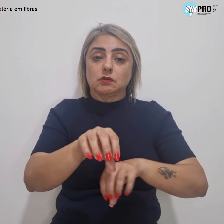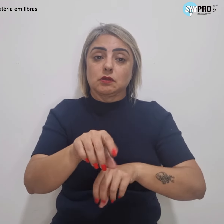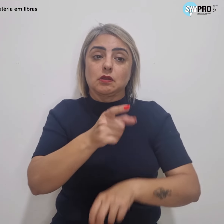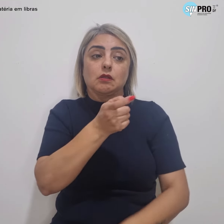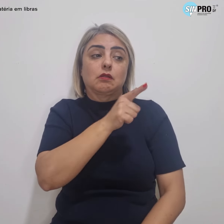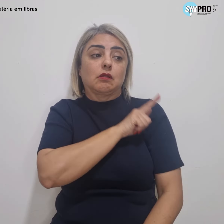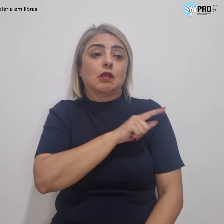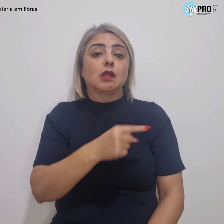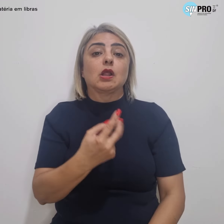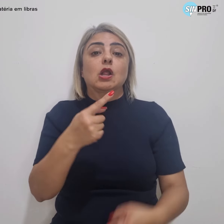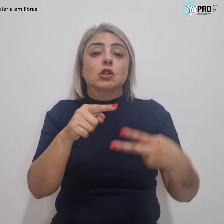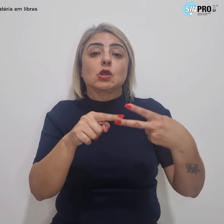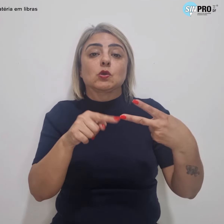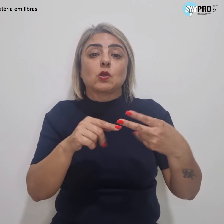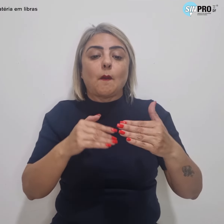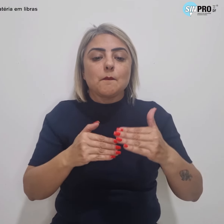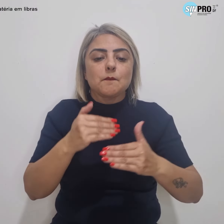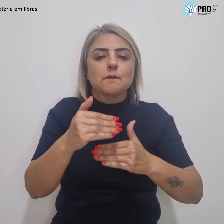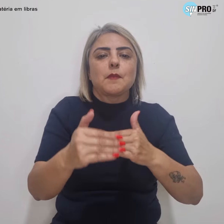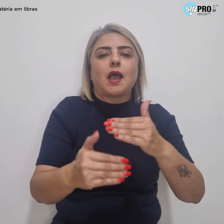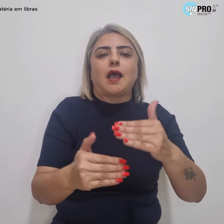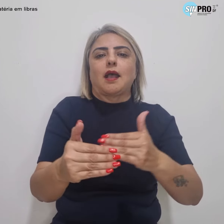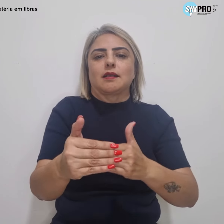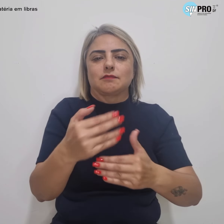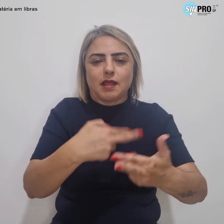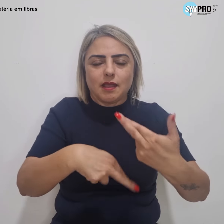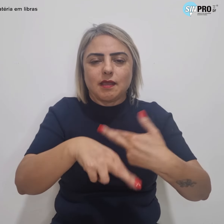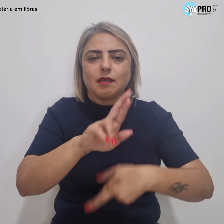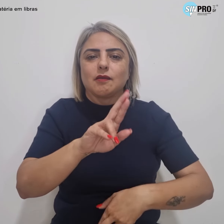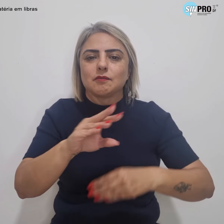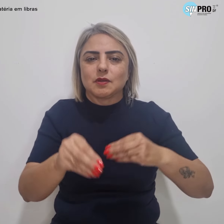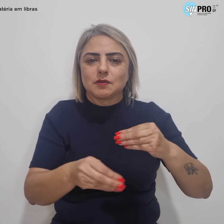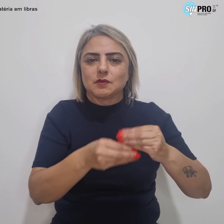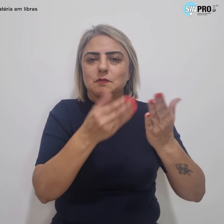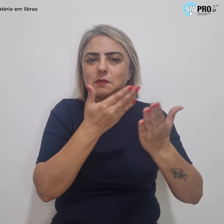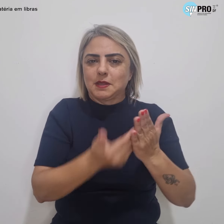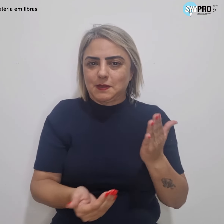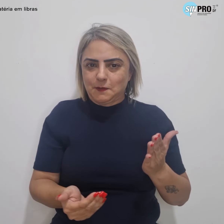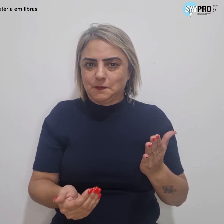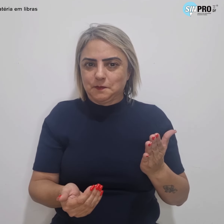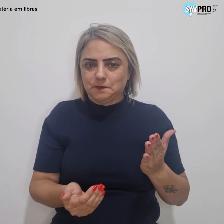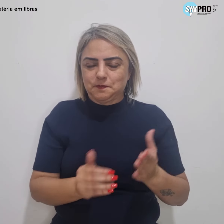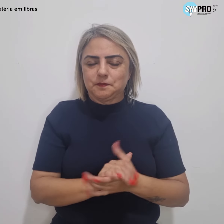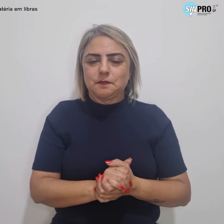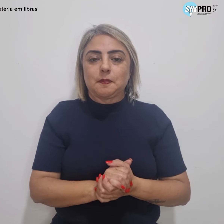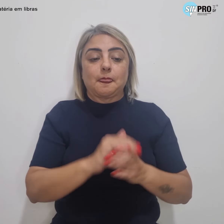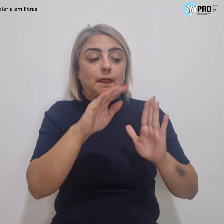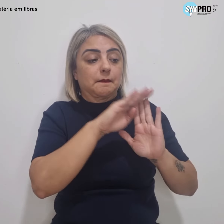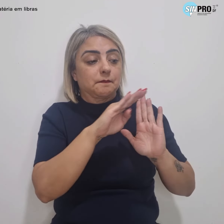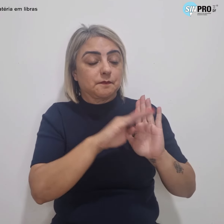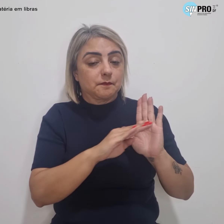dois passos importantes para recuperar o que foi perdido. O programa Criança